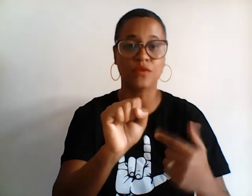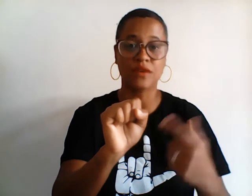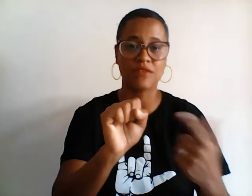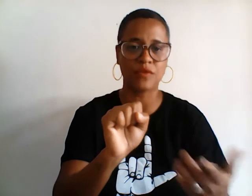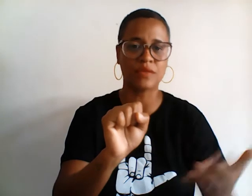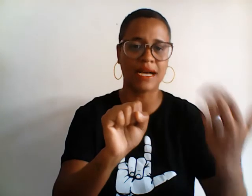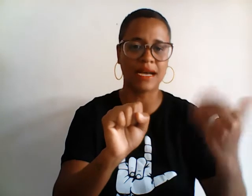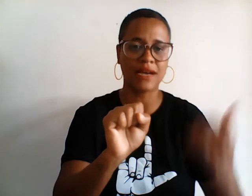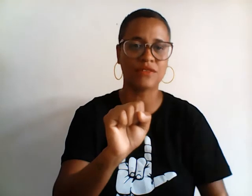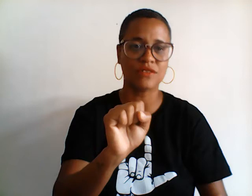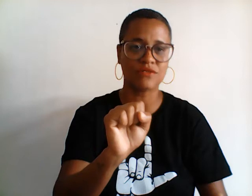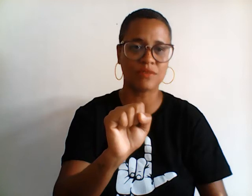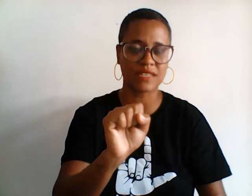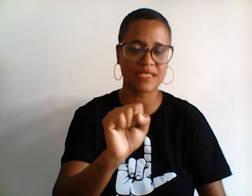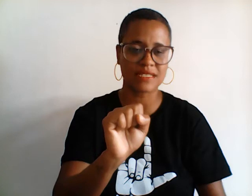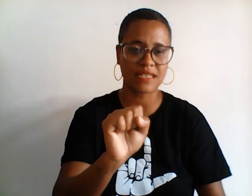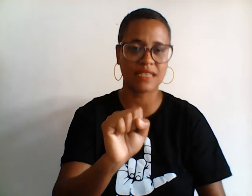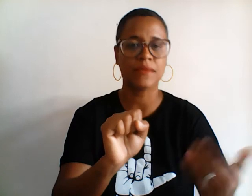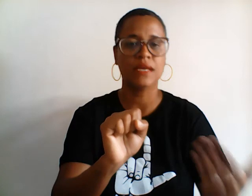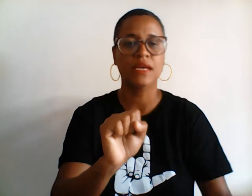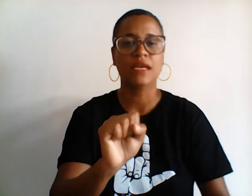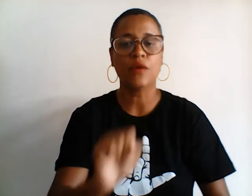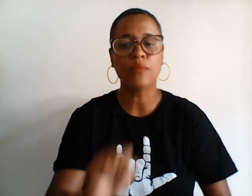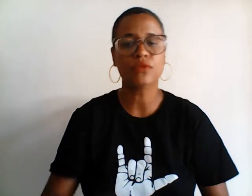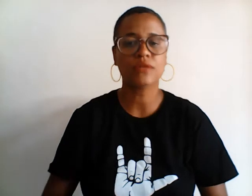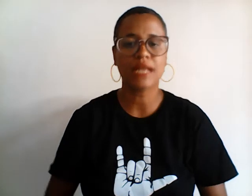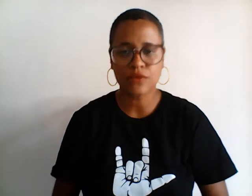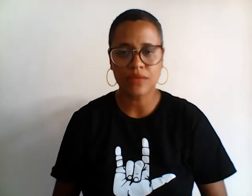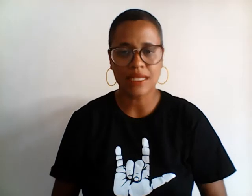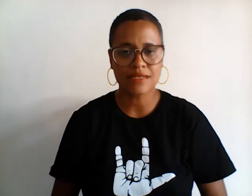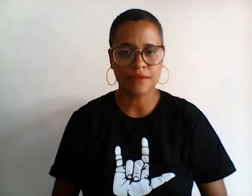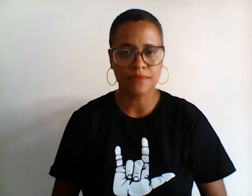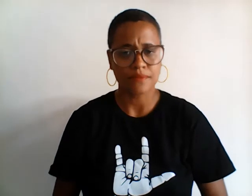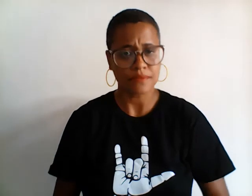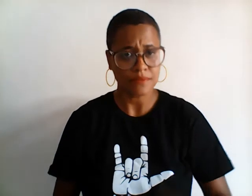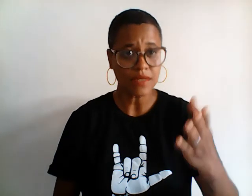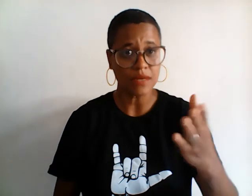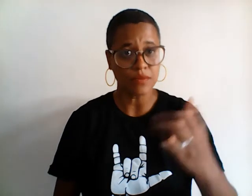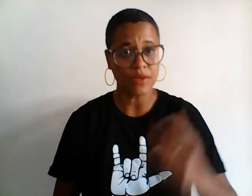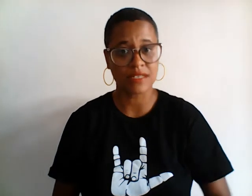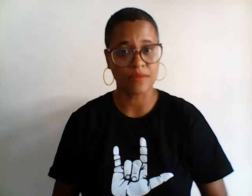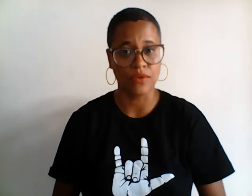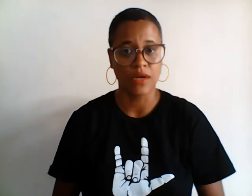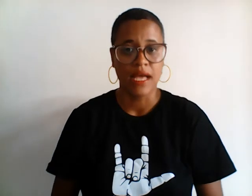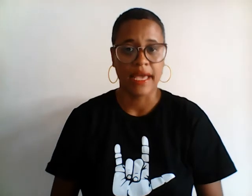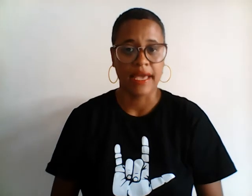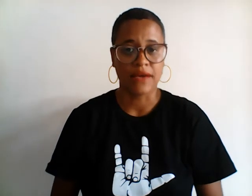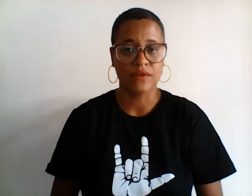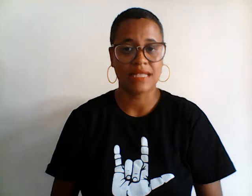vai mudar é o que nós vamos ver a seguir, que é o ponto de articulação. Por exemplo, os